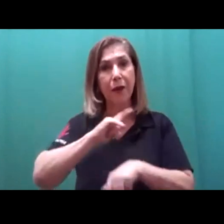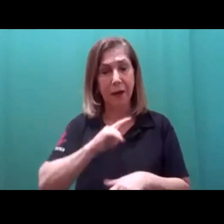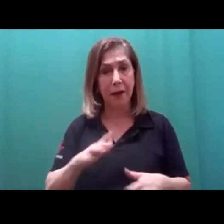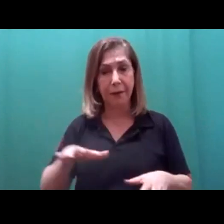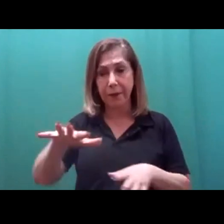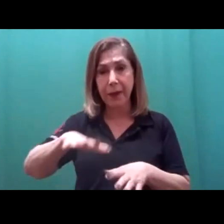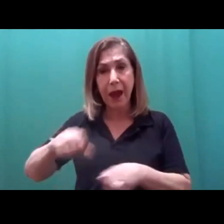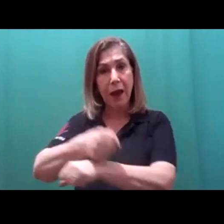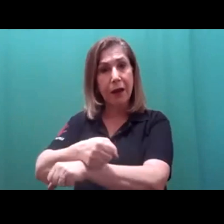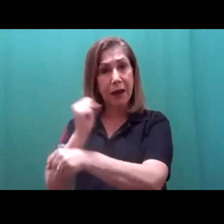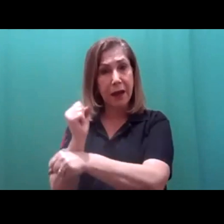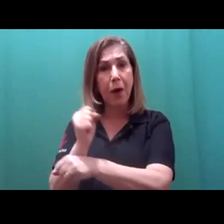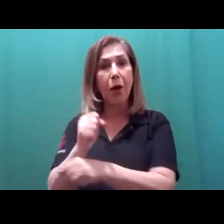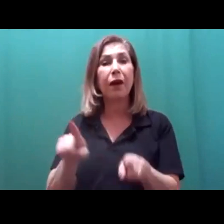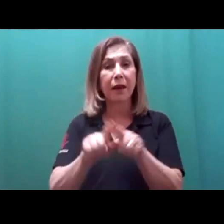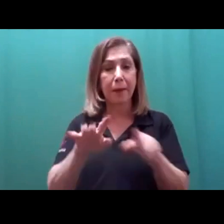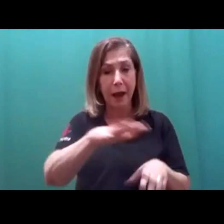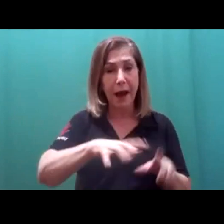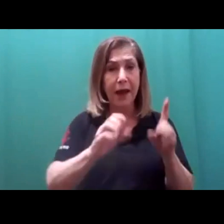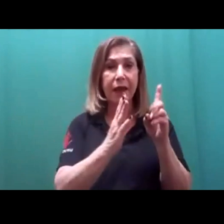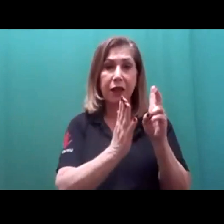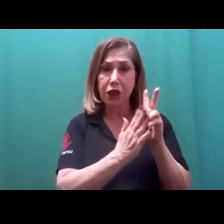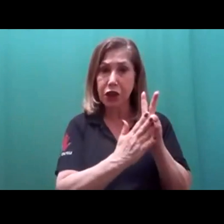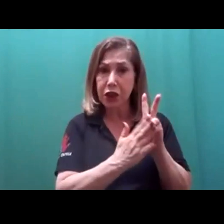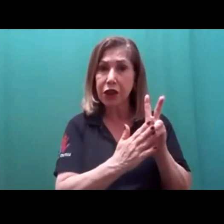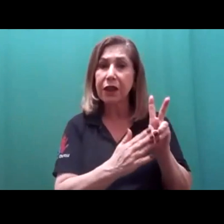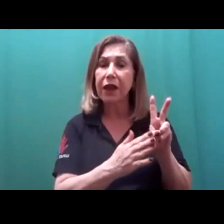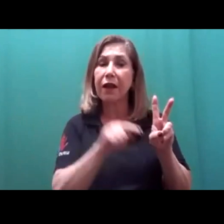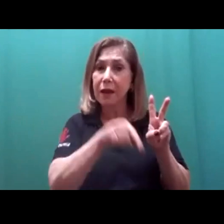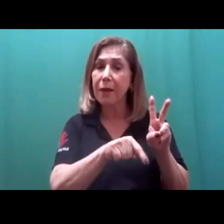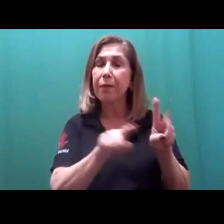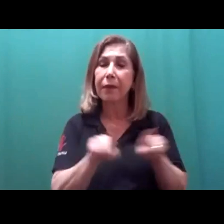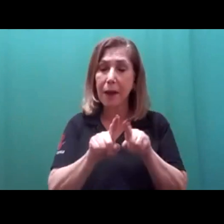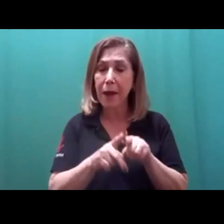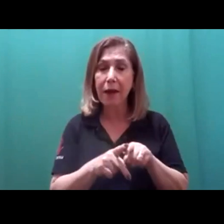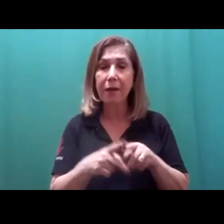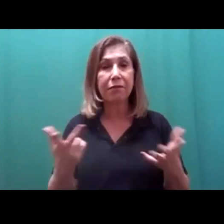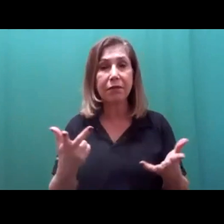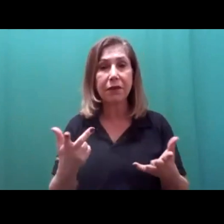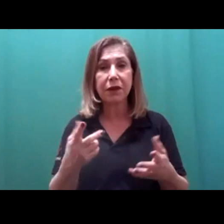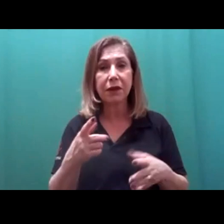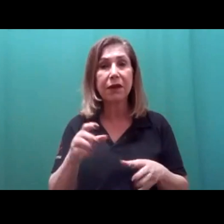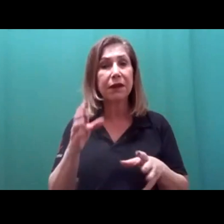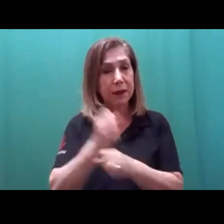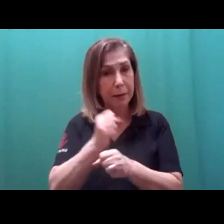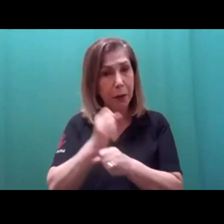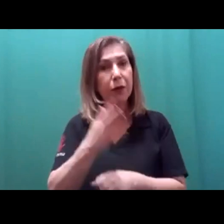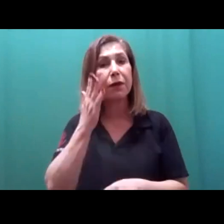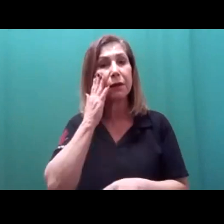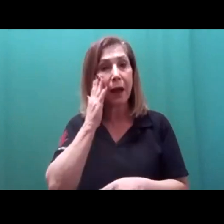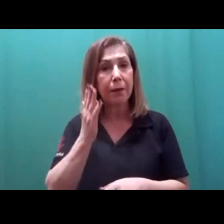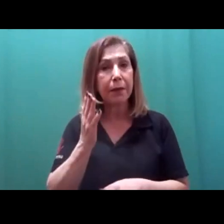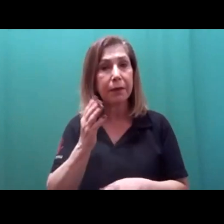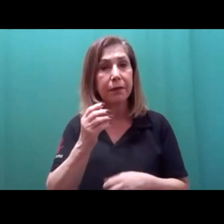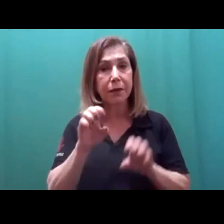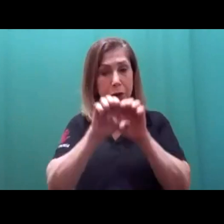áreas indígenas, que são pessoas que sabem produzir a partir de uma outra lógica, que sabem que têm estruturas,